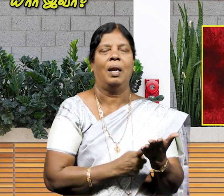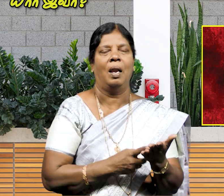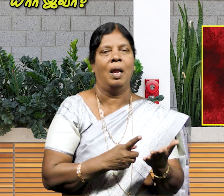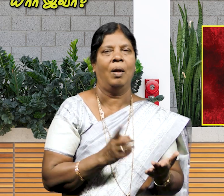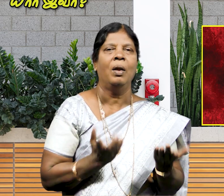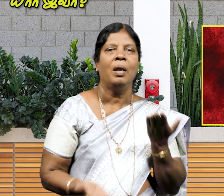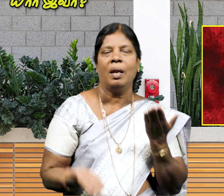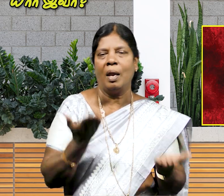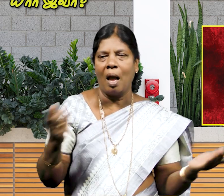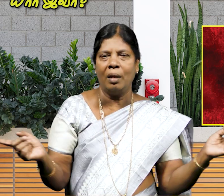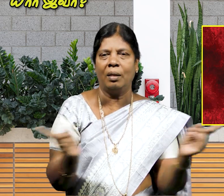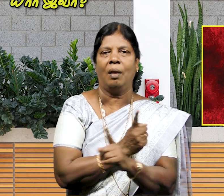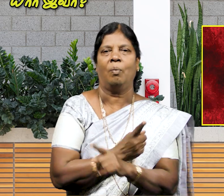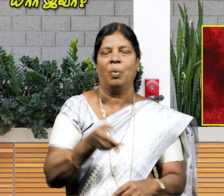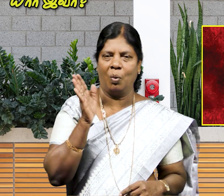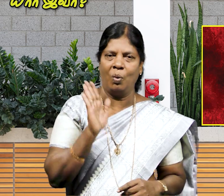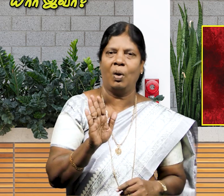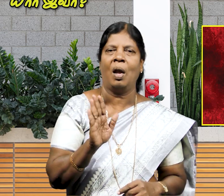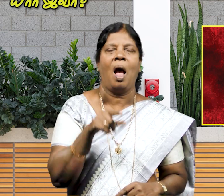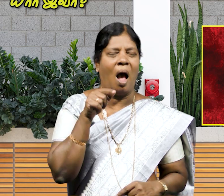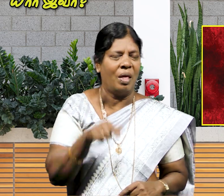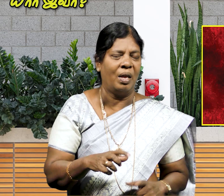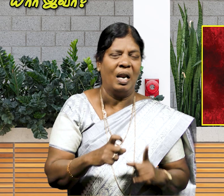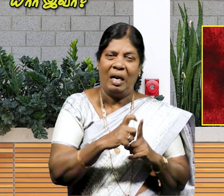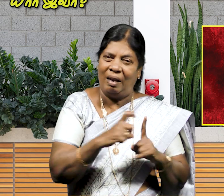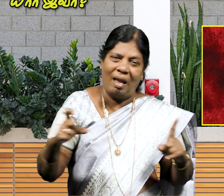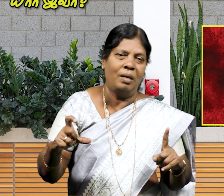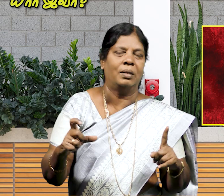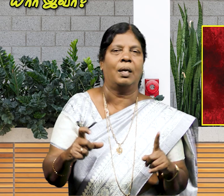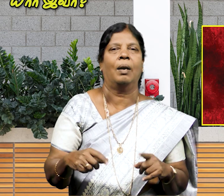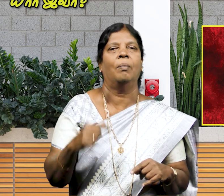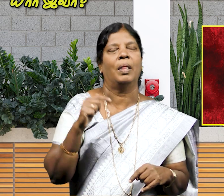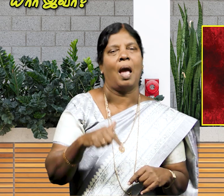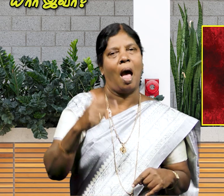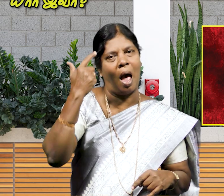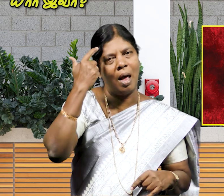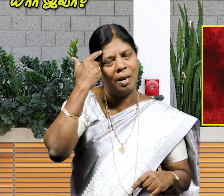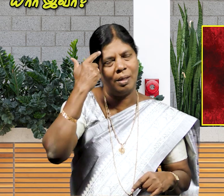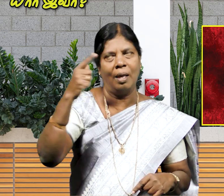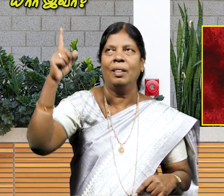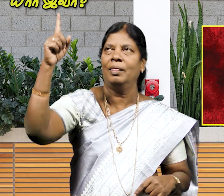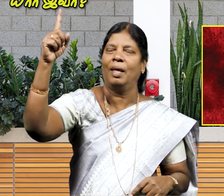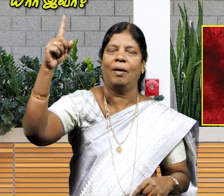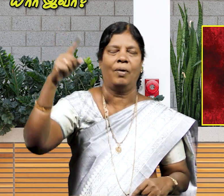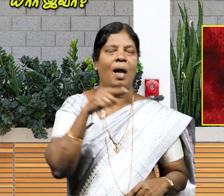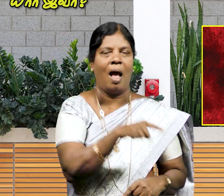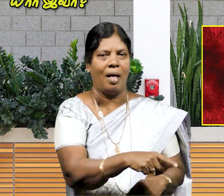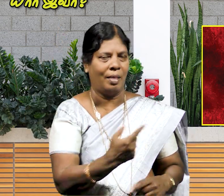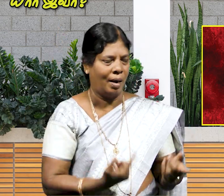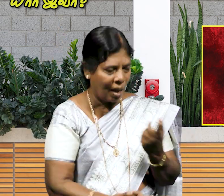உண்டு, நியாயத்தீர்ப்பு உண்டு, அது மிக பயங்கரமானது என்பதை அறிந்த தேவன் அந்த மனிதனை தேடி